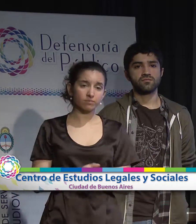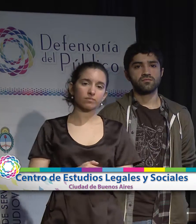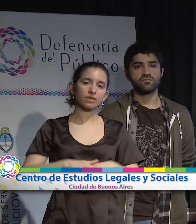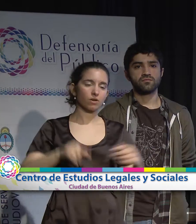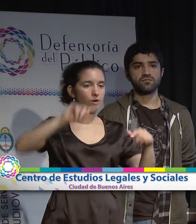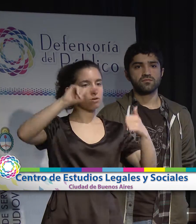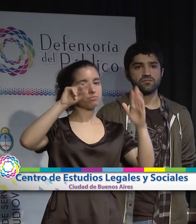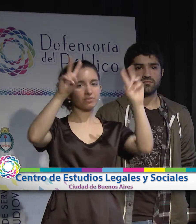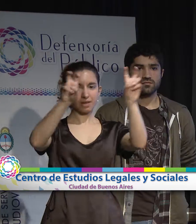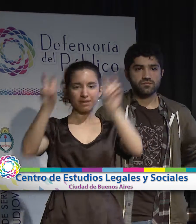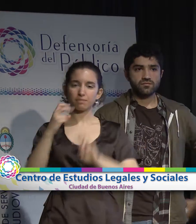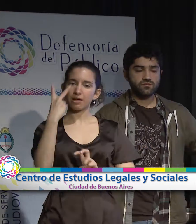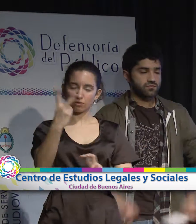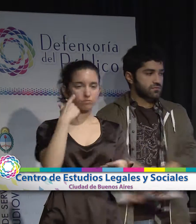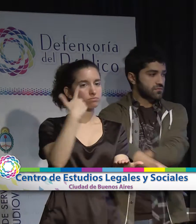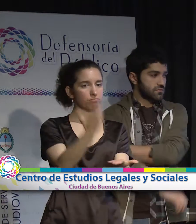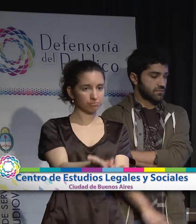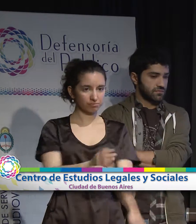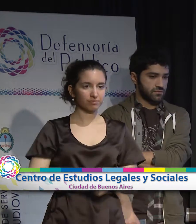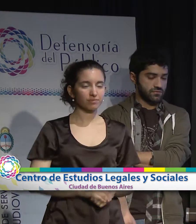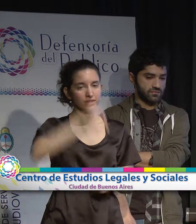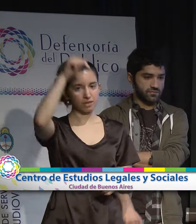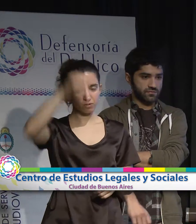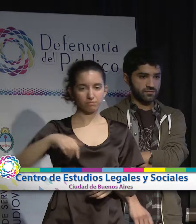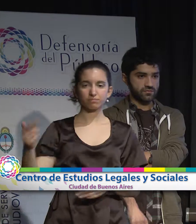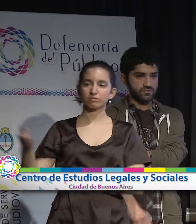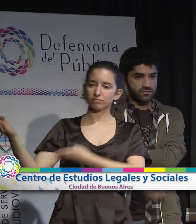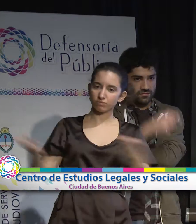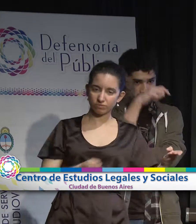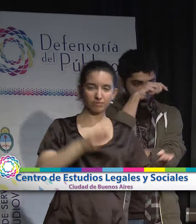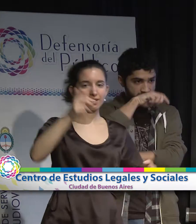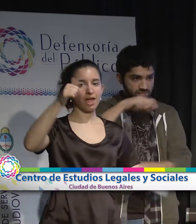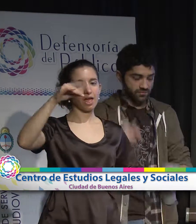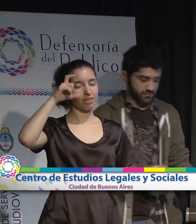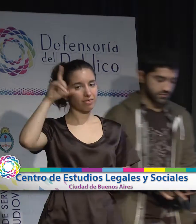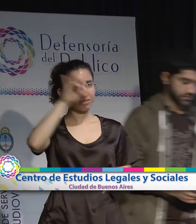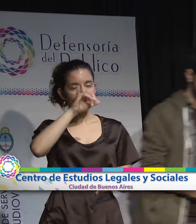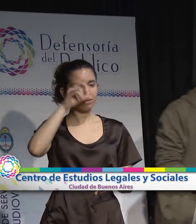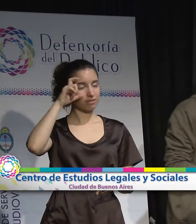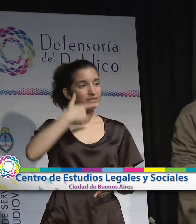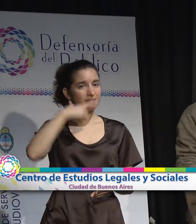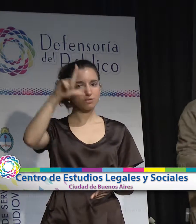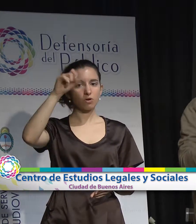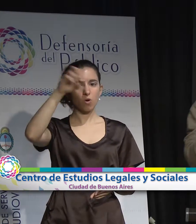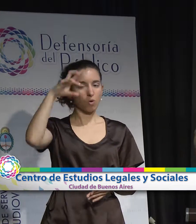eran los dos temas que tenía para plantear. Le dejo la palabra a Andrés López.